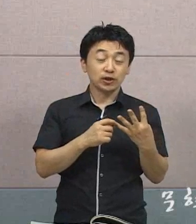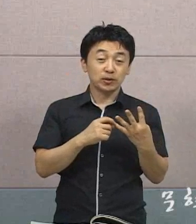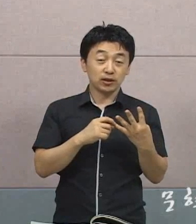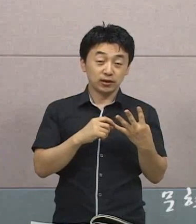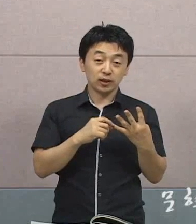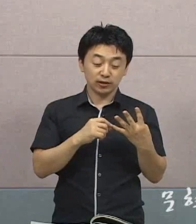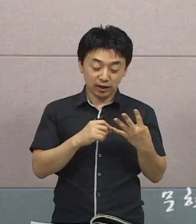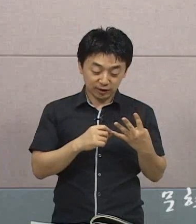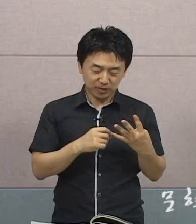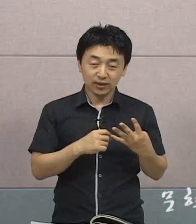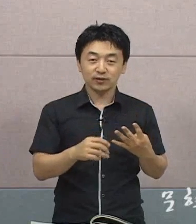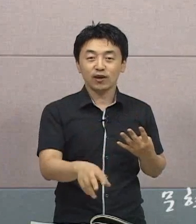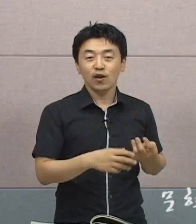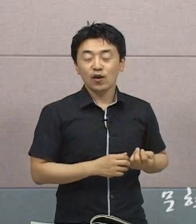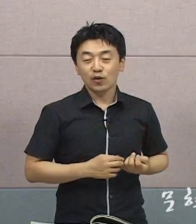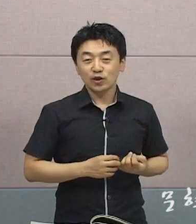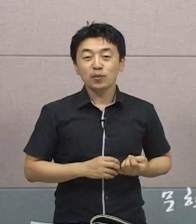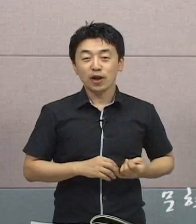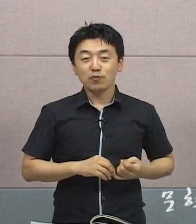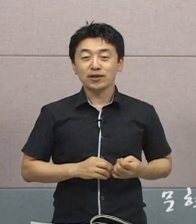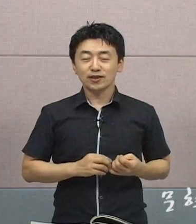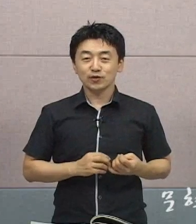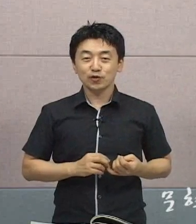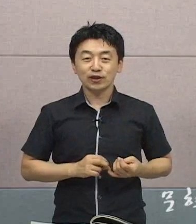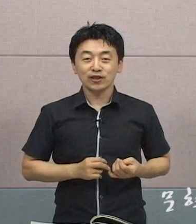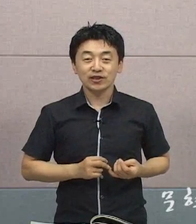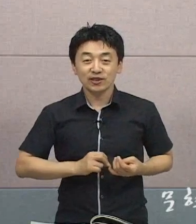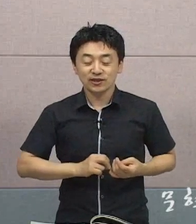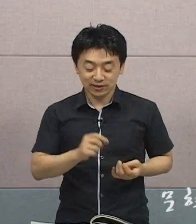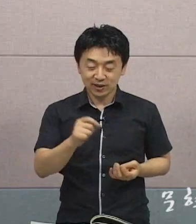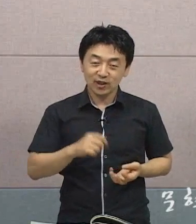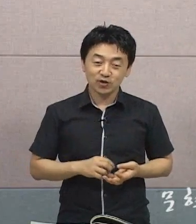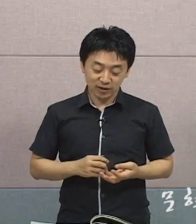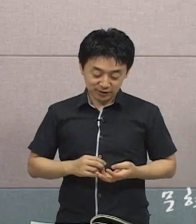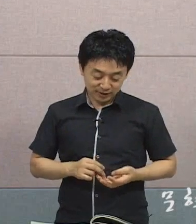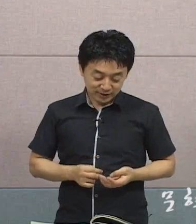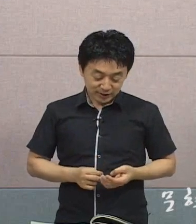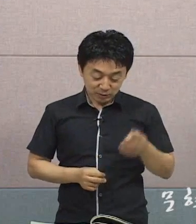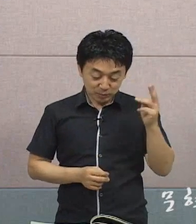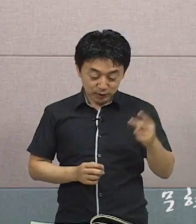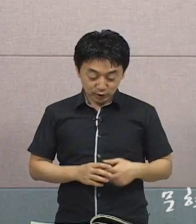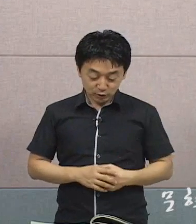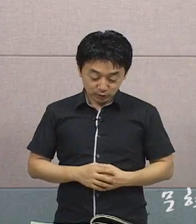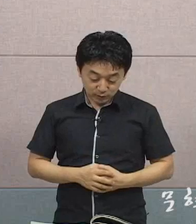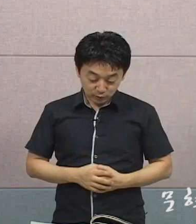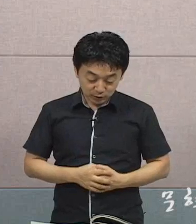넘어가시면 되겠습니다. 근데 시험에 나올 만한 중요한 단어들이에요. 그래서 체크는 해주세요. 네. 32페이지 두 번째